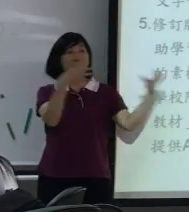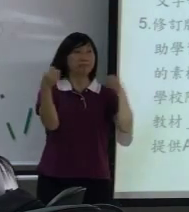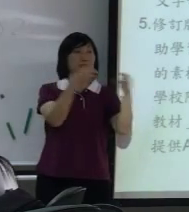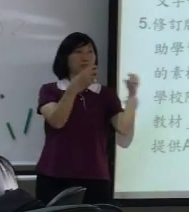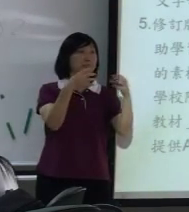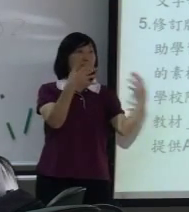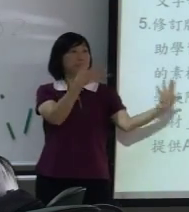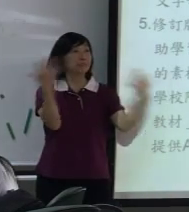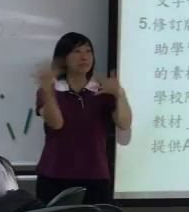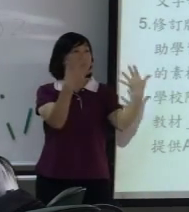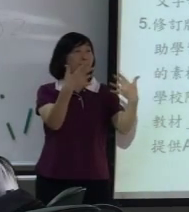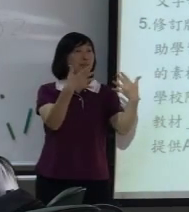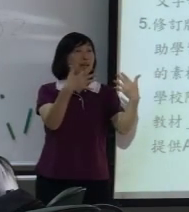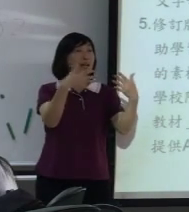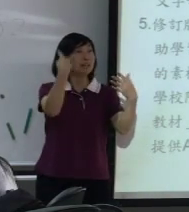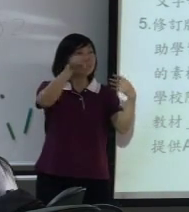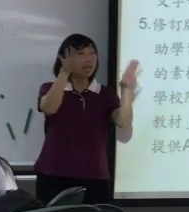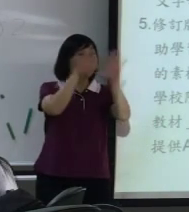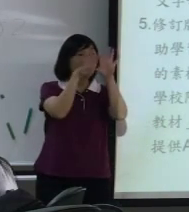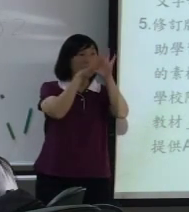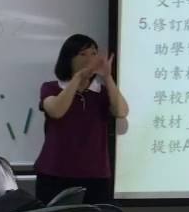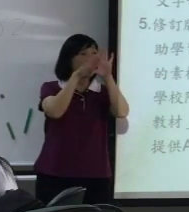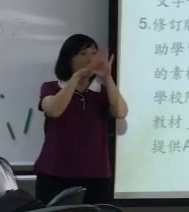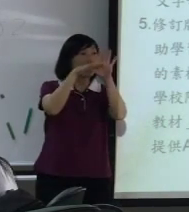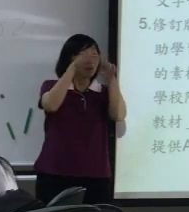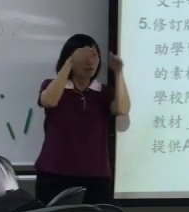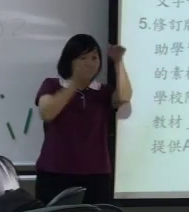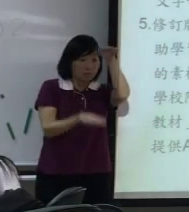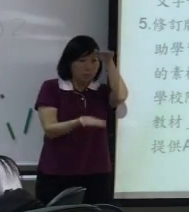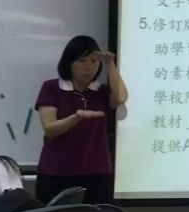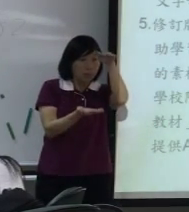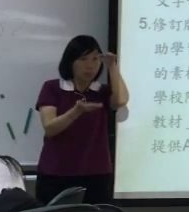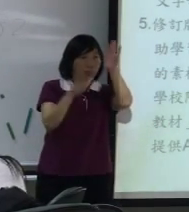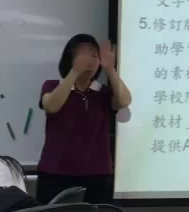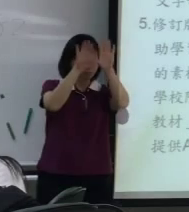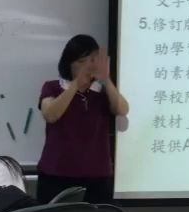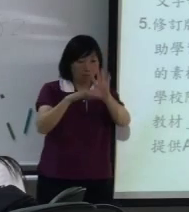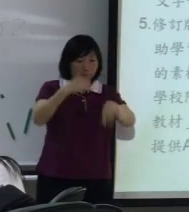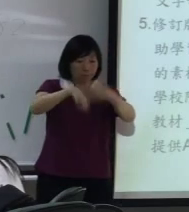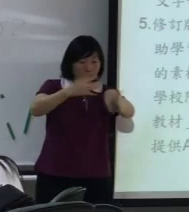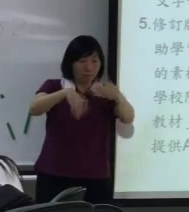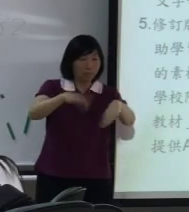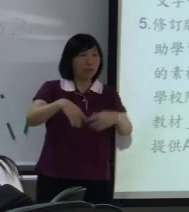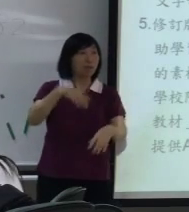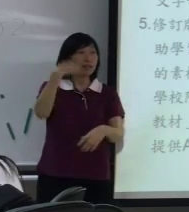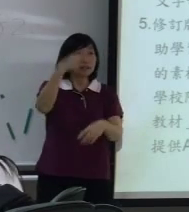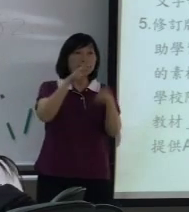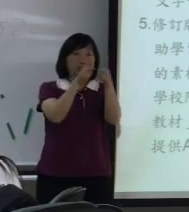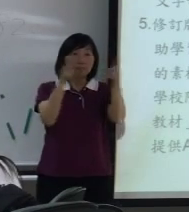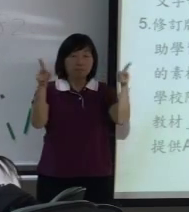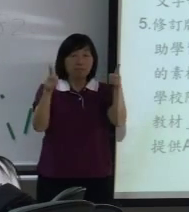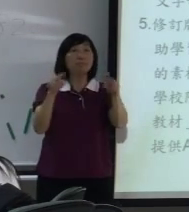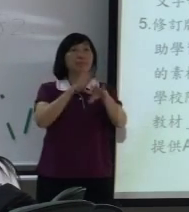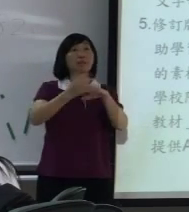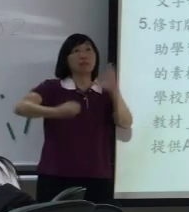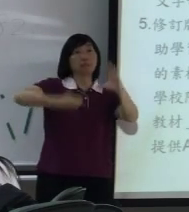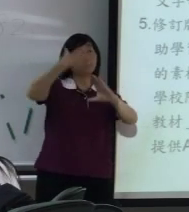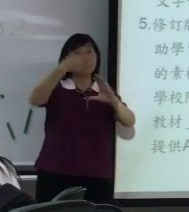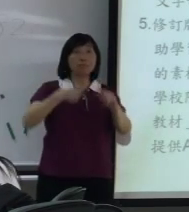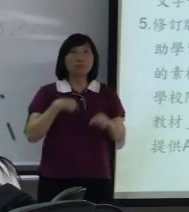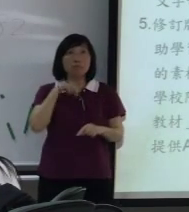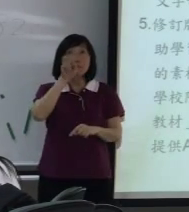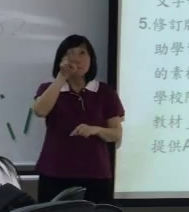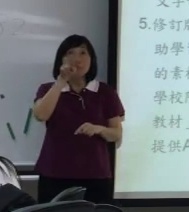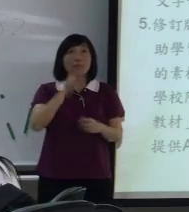和一些短文来测验你啦，哦，还有一些词汇来测验你啦。那这